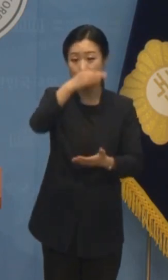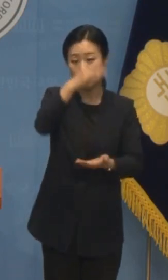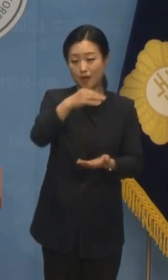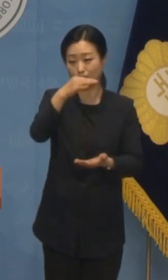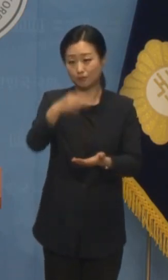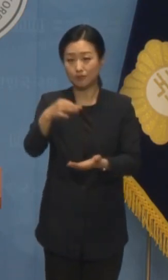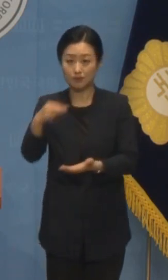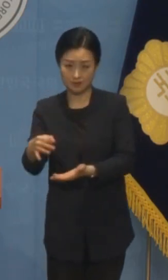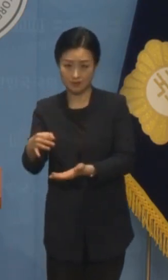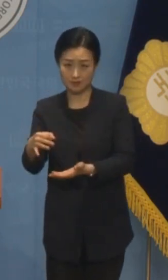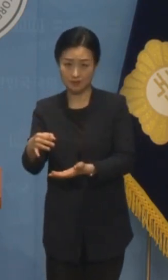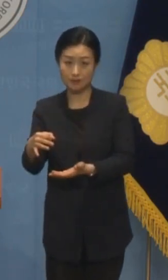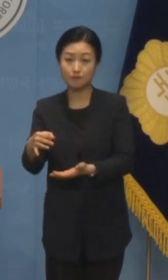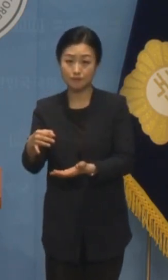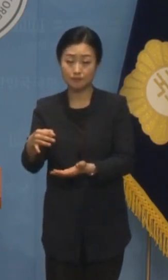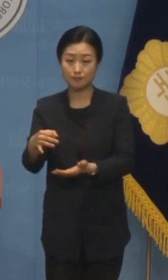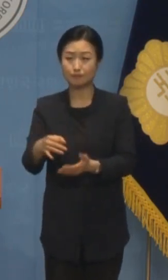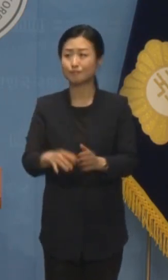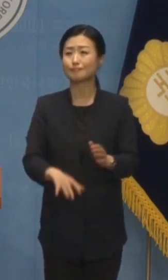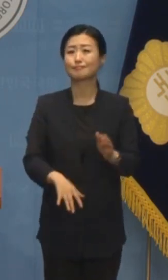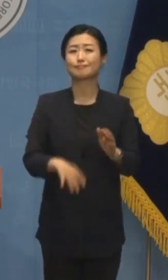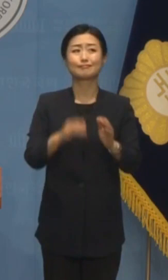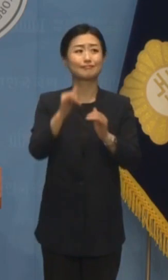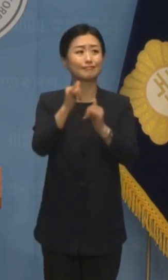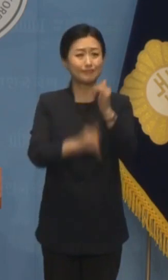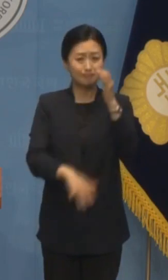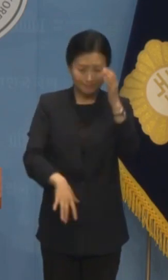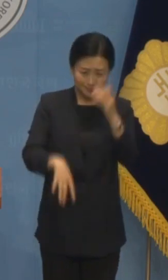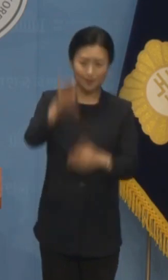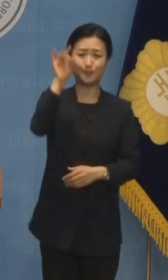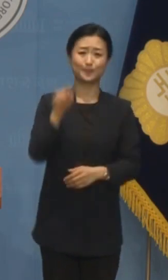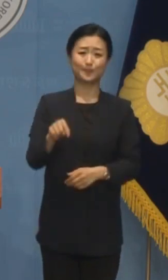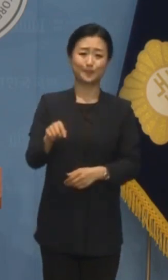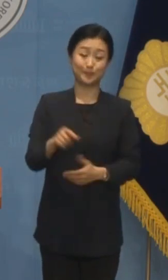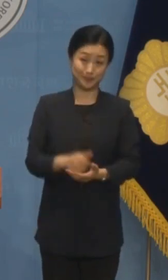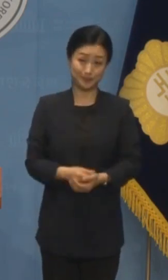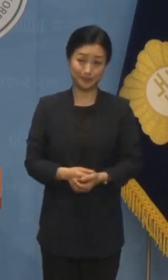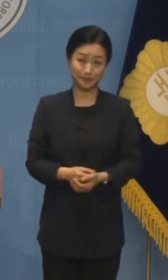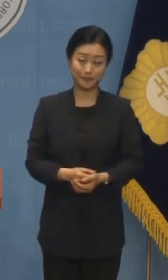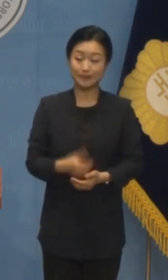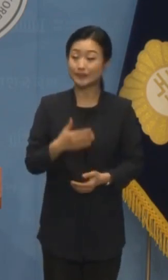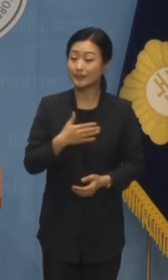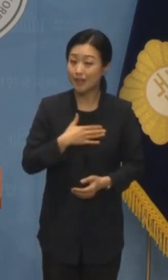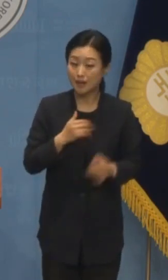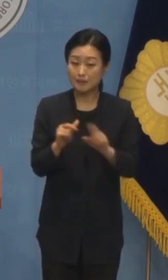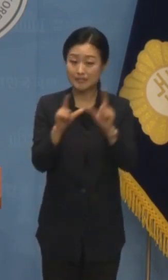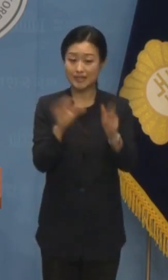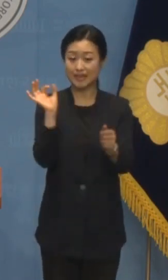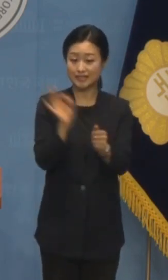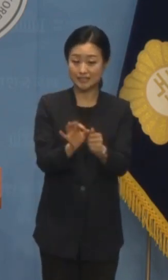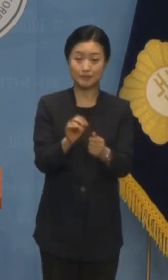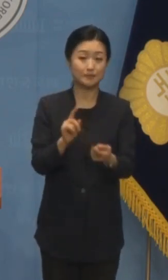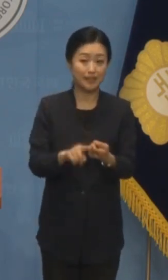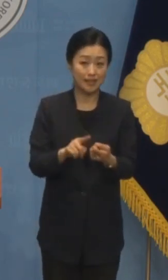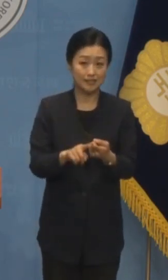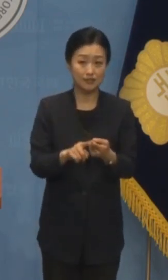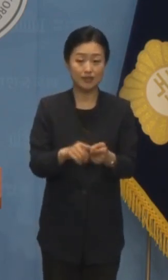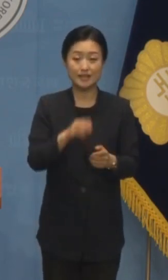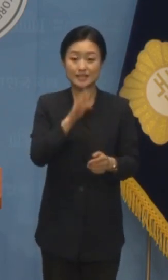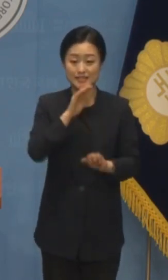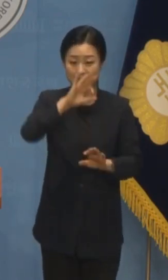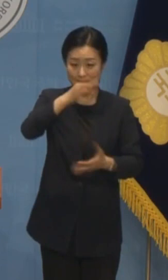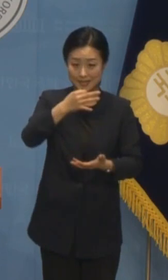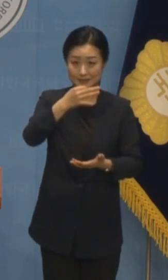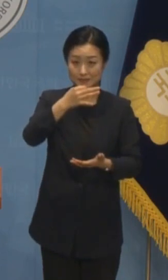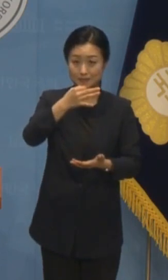것입니다. 아마 단군 이래 최초의 사태일 것입니다. 제가 민생회복지원금 관련돼서 실질임금에 대한